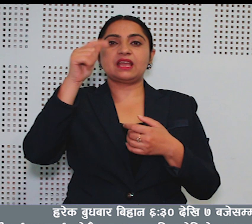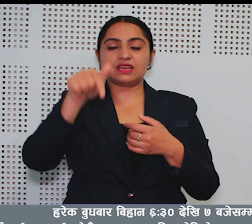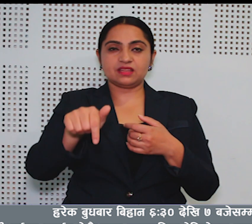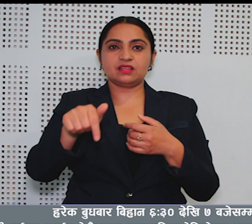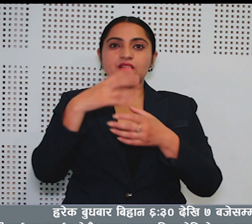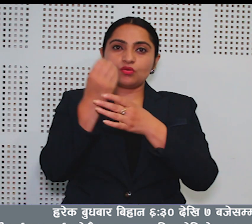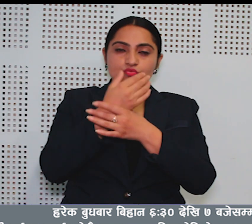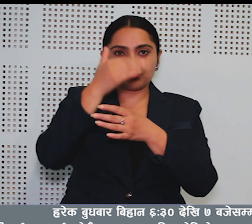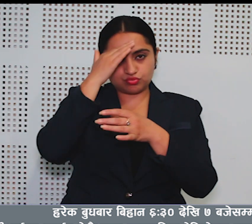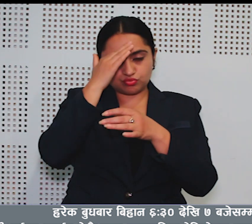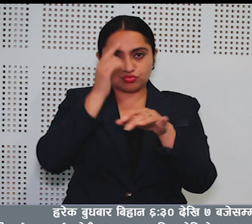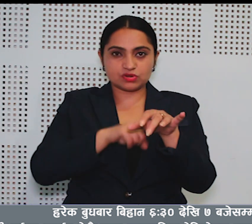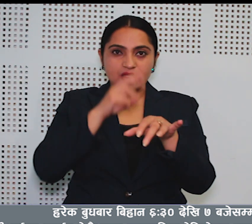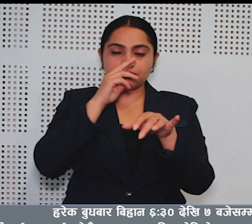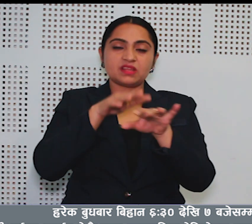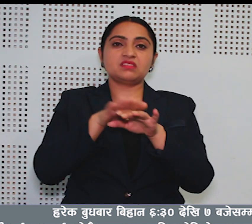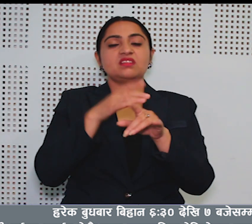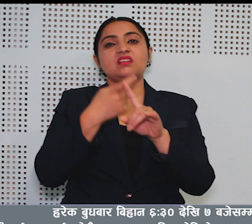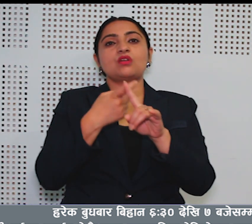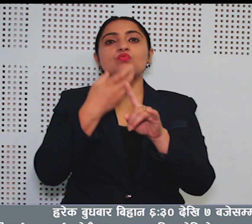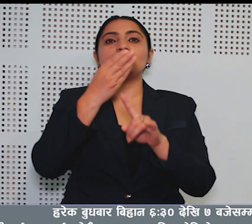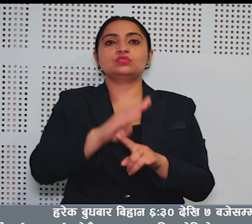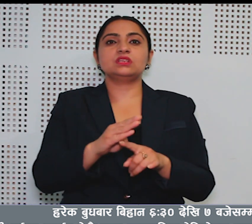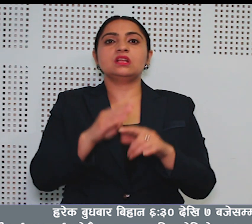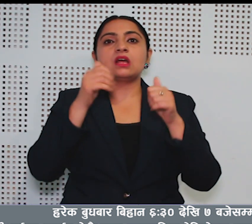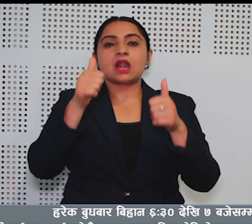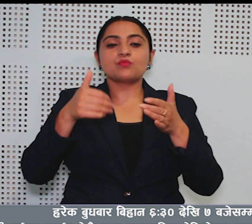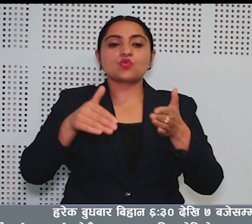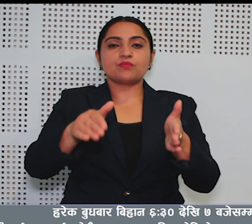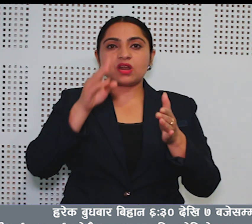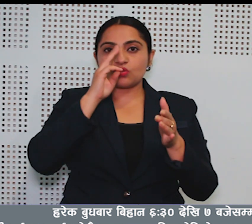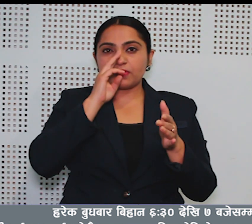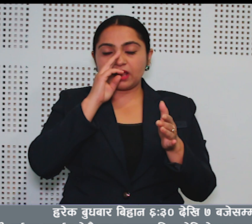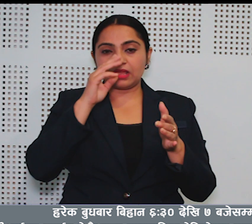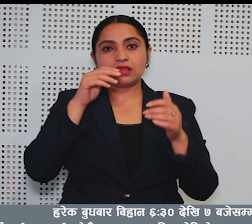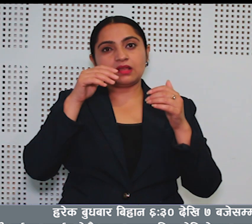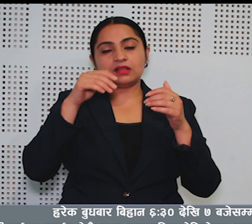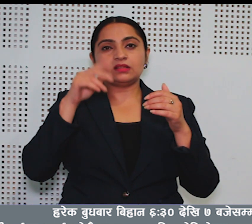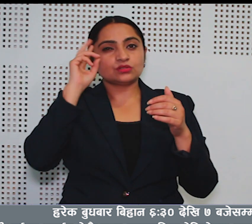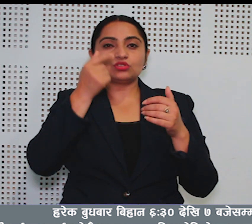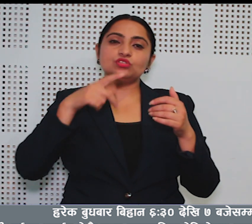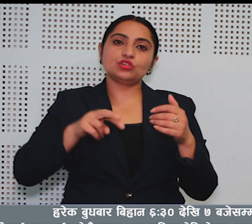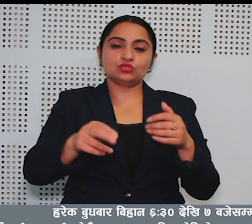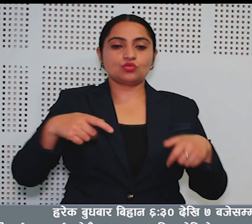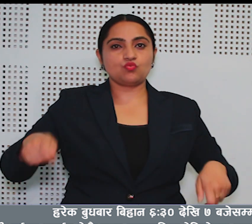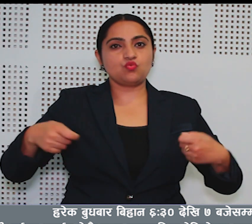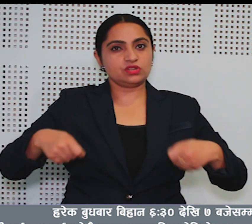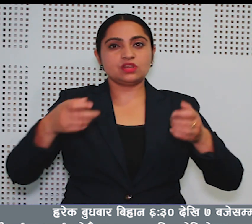विपदको बेलामा चाहिँ हामीलाई धेरै गाह्रो हुन्छ। राम्रो बाटोमा चाहिँ सजिलै हामी हिँड्छौँ अब व्हिलचेयरको माध्यमबाट। अब अप्ठ्यारो